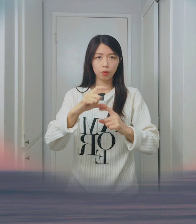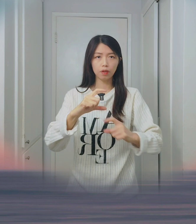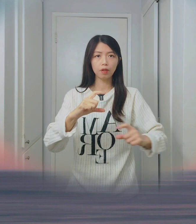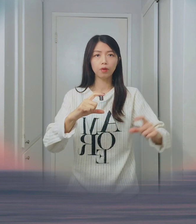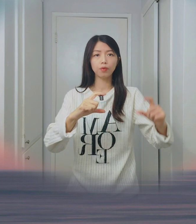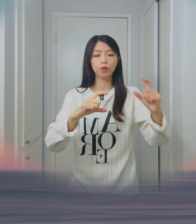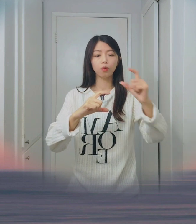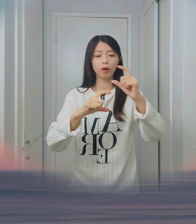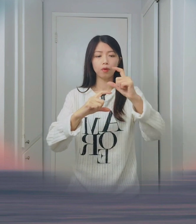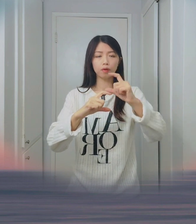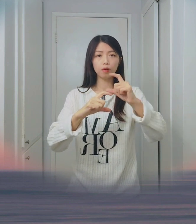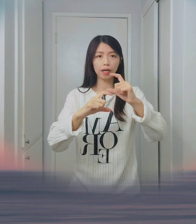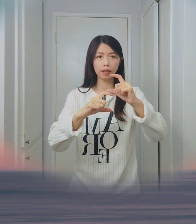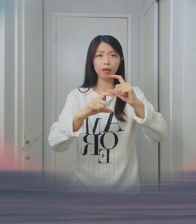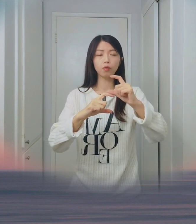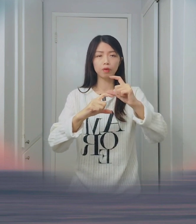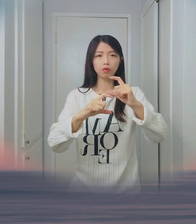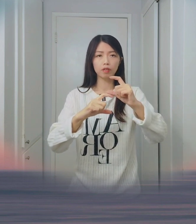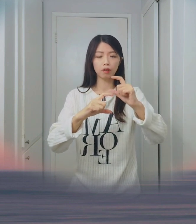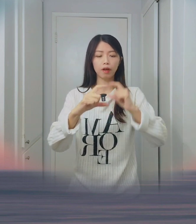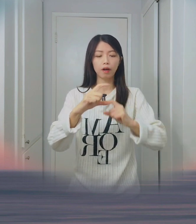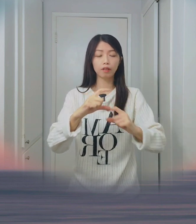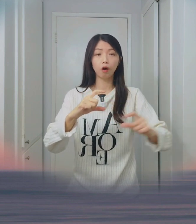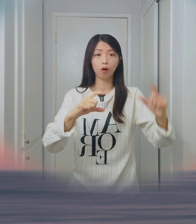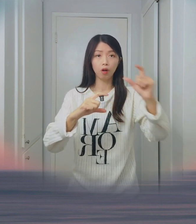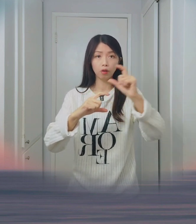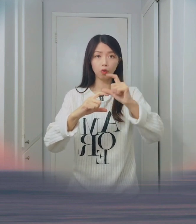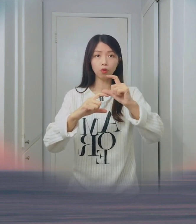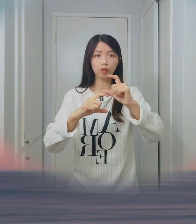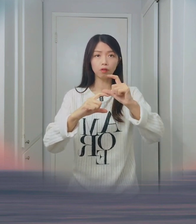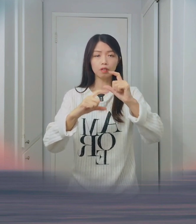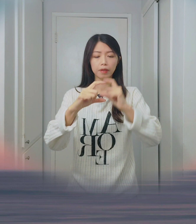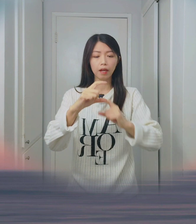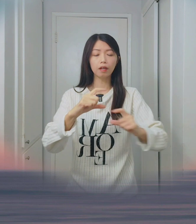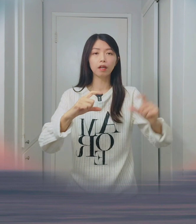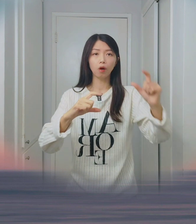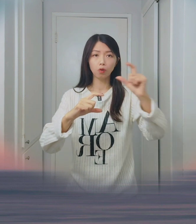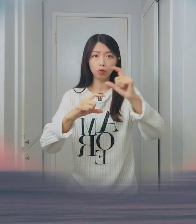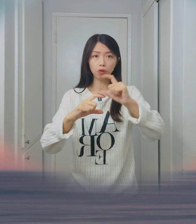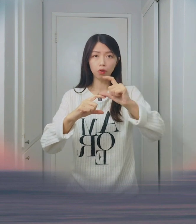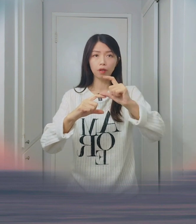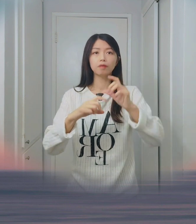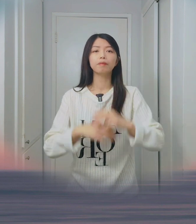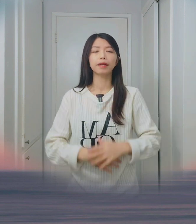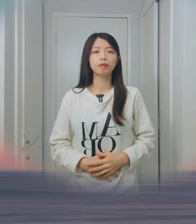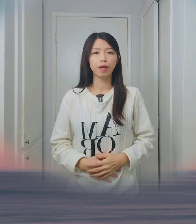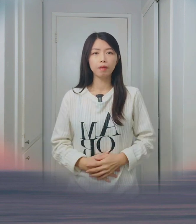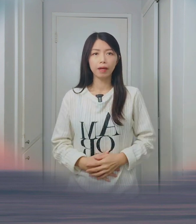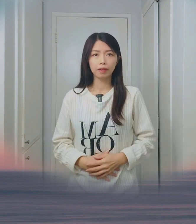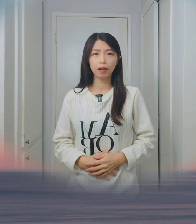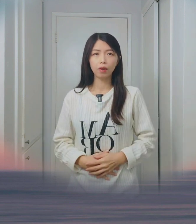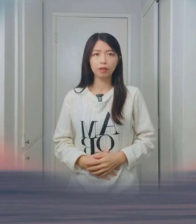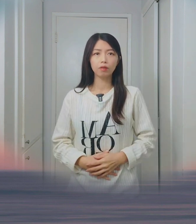있는 손을 위로 바꿔서 자리만 옮겨주시는 거예요. 더욱 이런 뜻입니다. 더욱